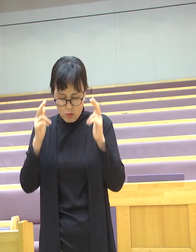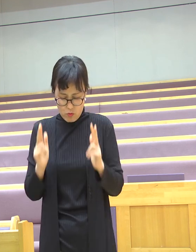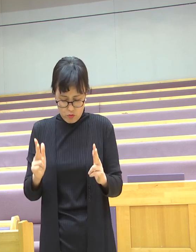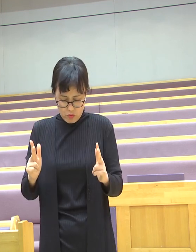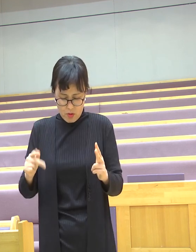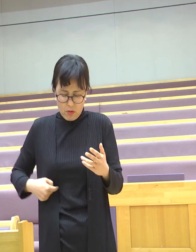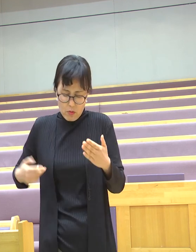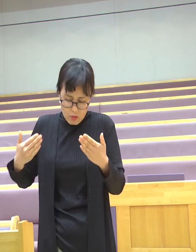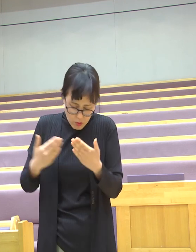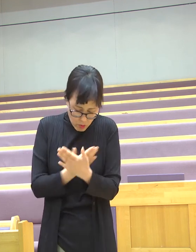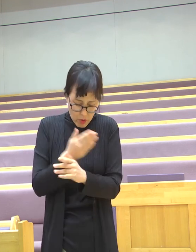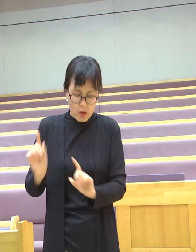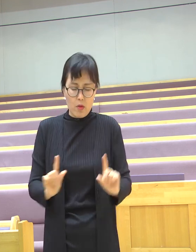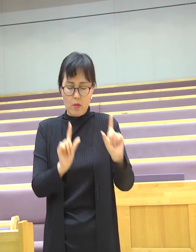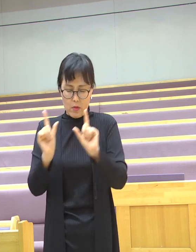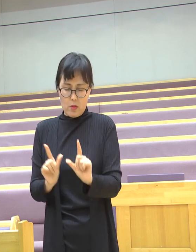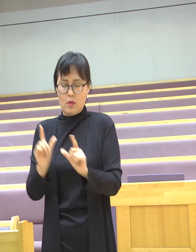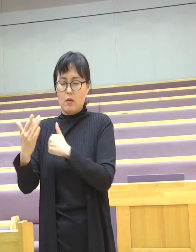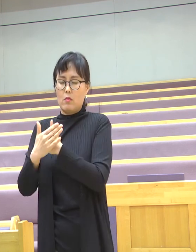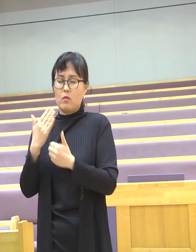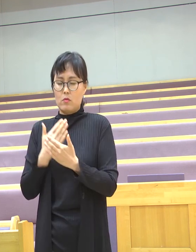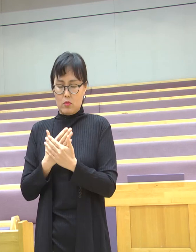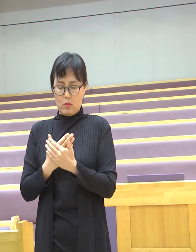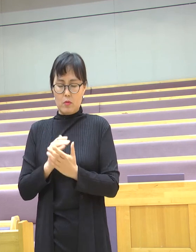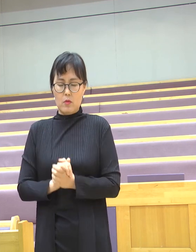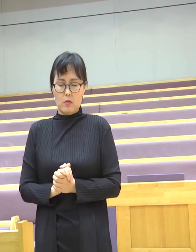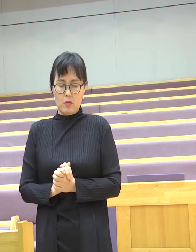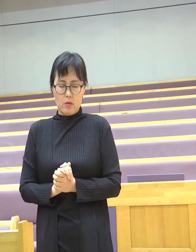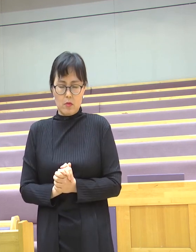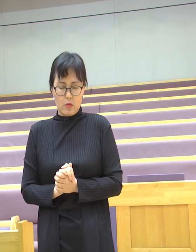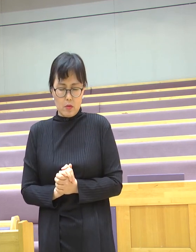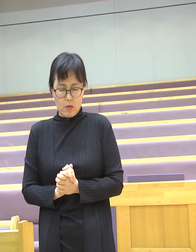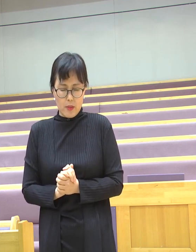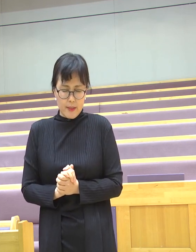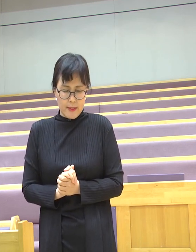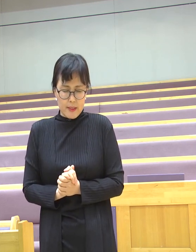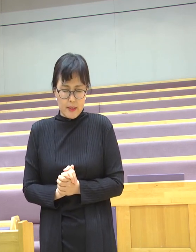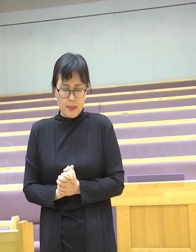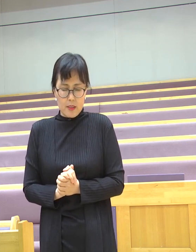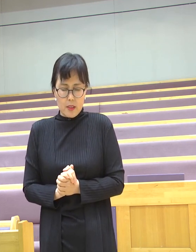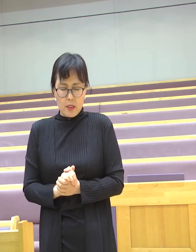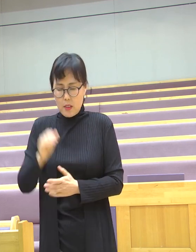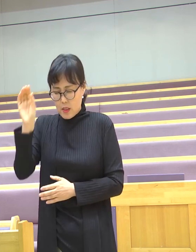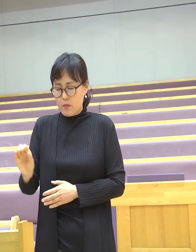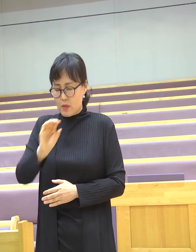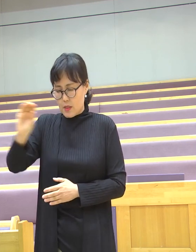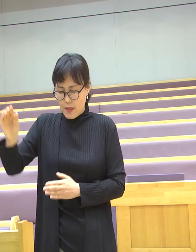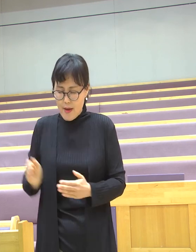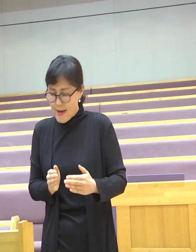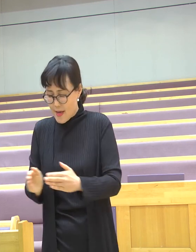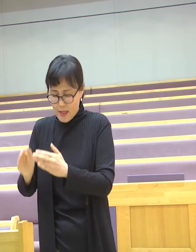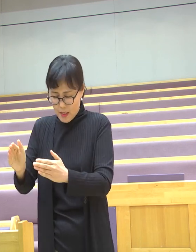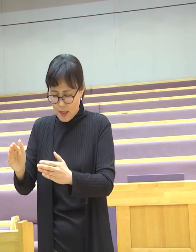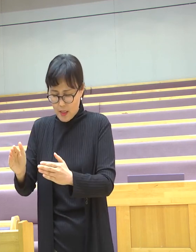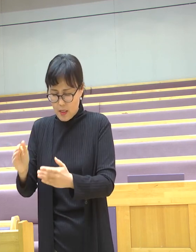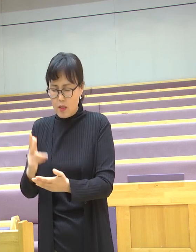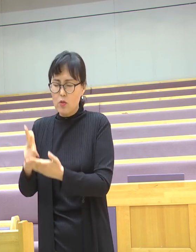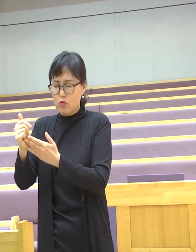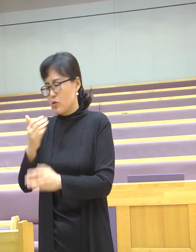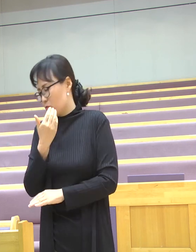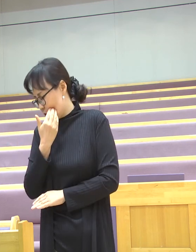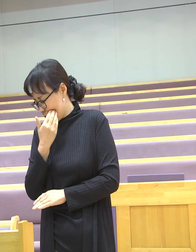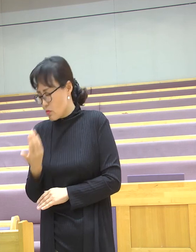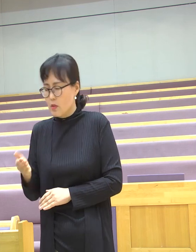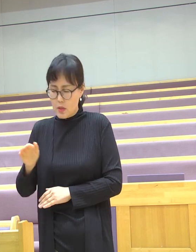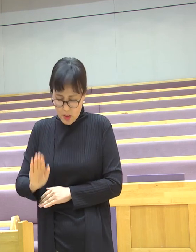이 고난주간을 통회하며 보낼 수 있게 하옵소서. 골고다의 길은 주님께는 치욕이었지만